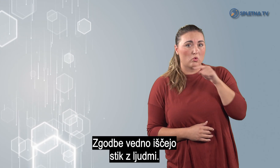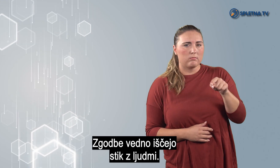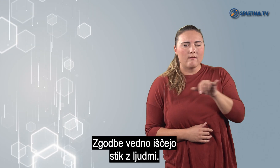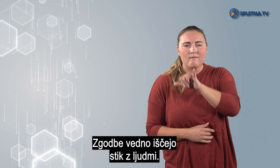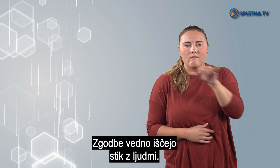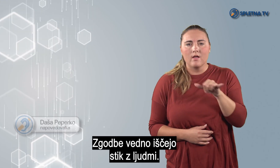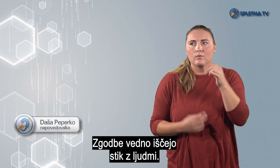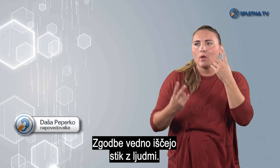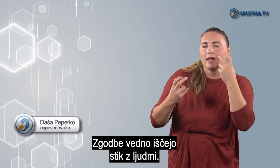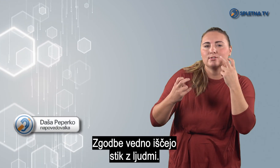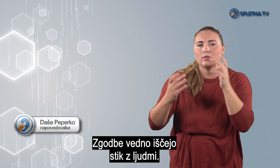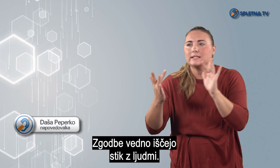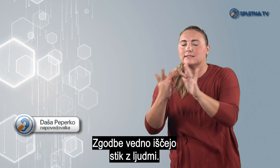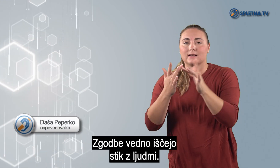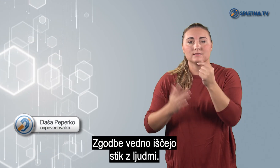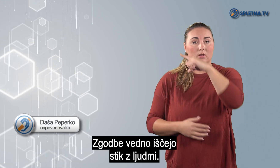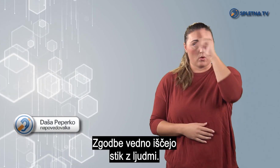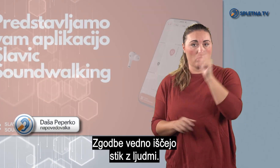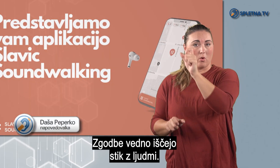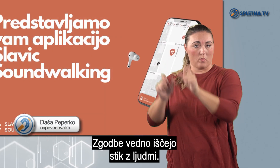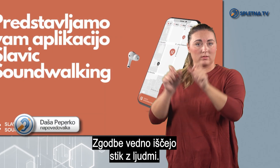Zgodbe vedno iščejo stik z ljudmi.